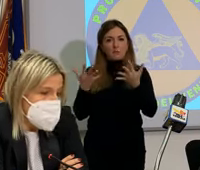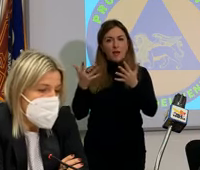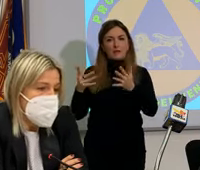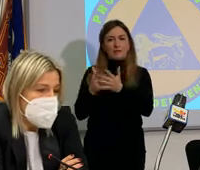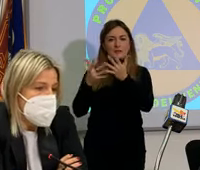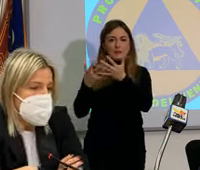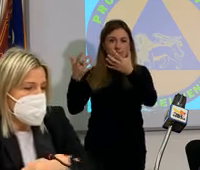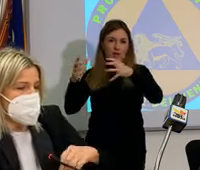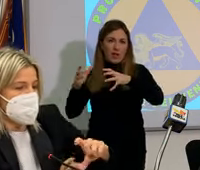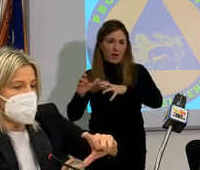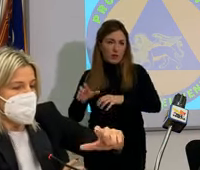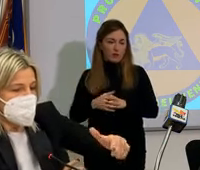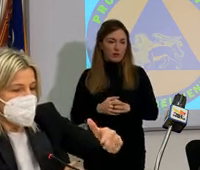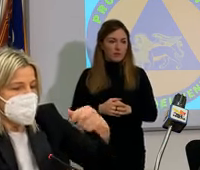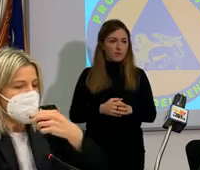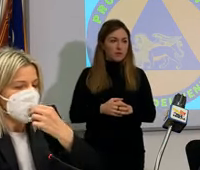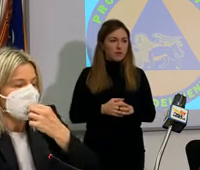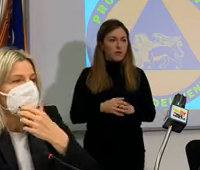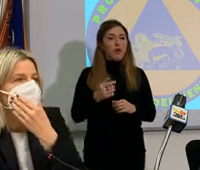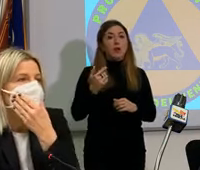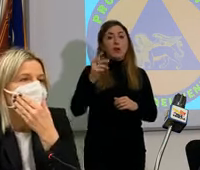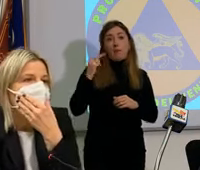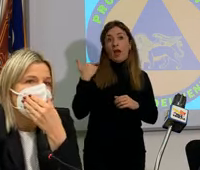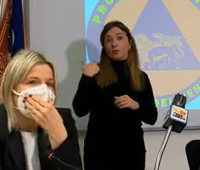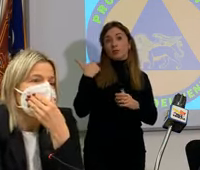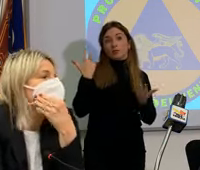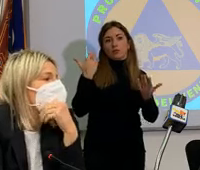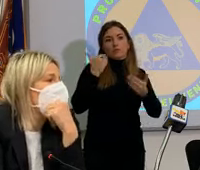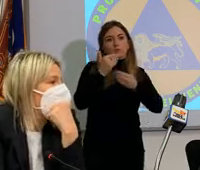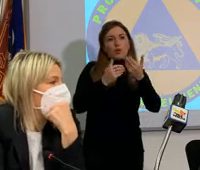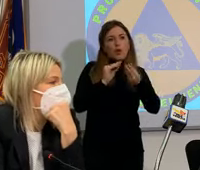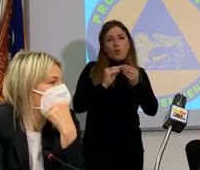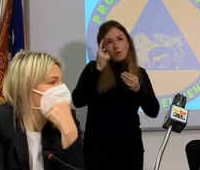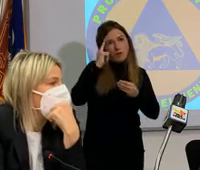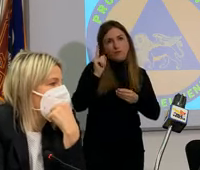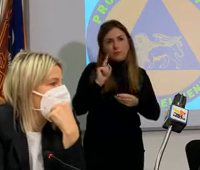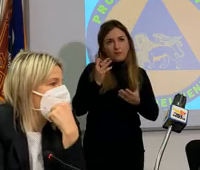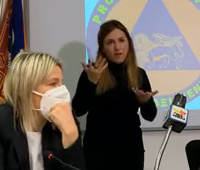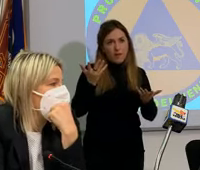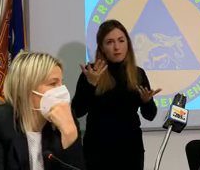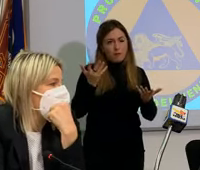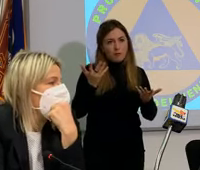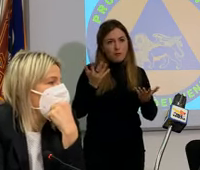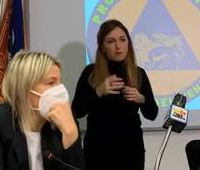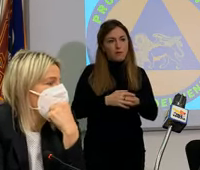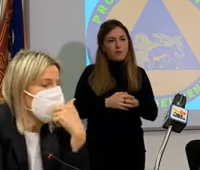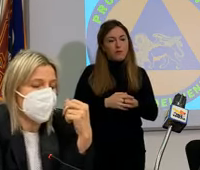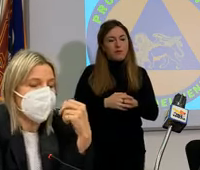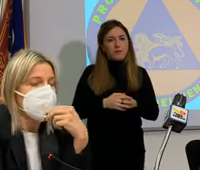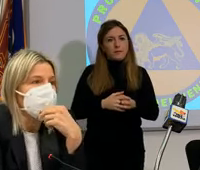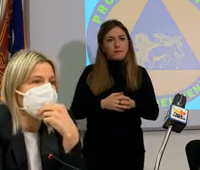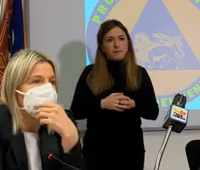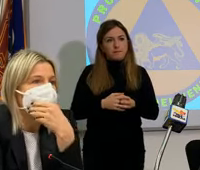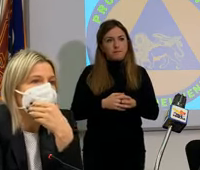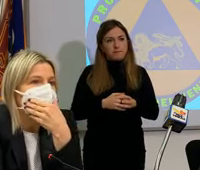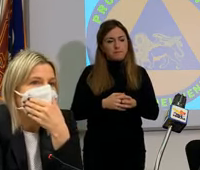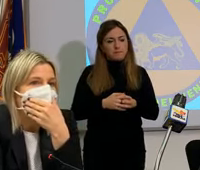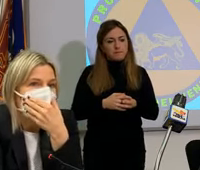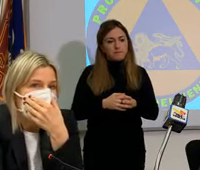aprile tutto come abbiamo fatto a marzo perché non sapevamo cosa sarebbe successo ma stiamo dicendo ok continua pure a fare qualcosa ma